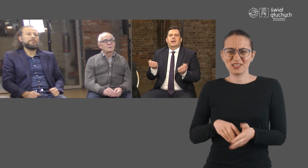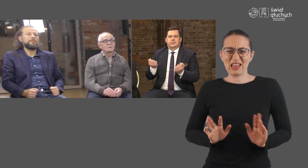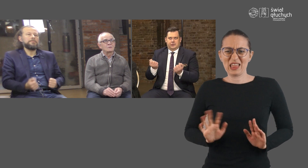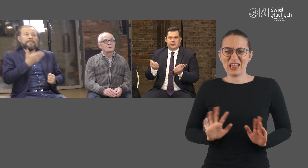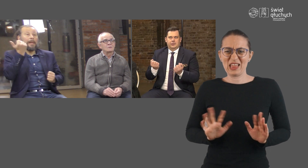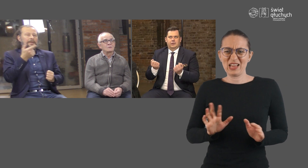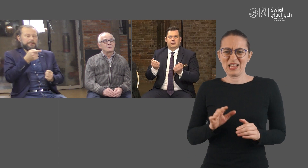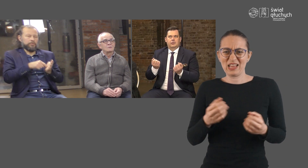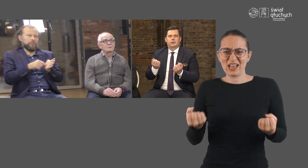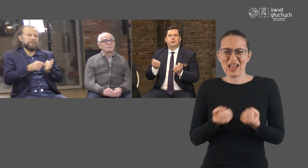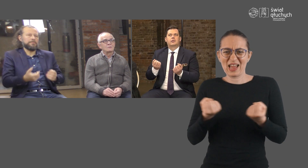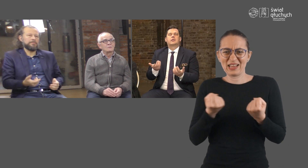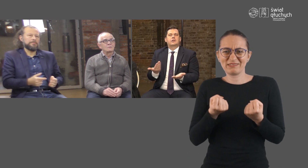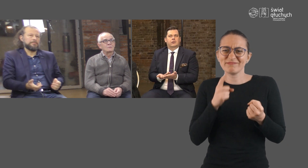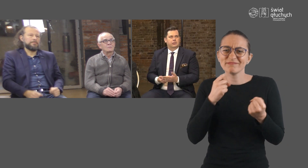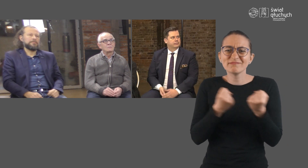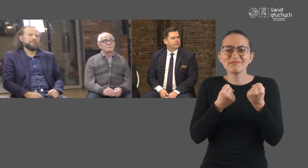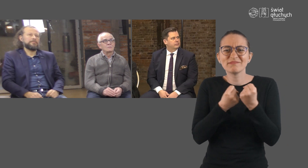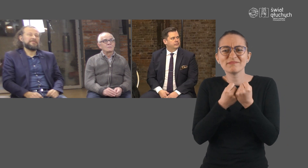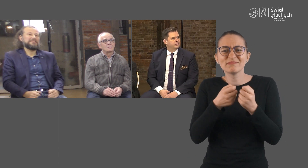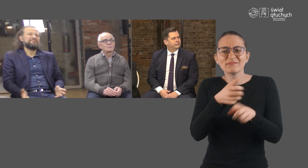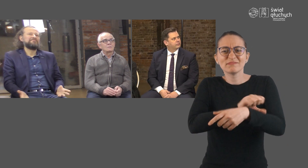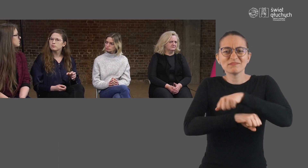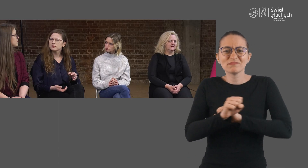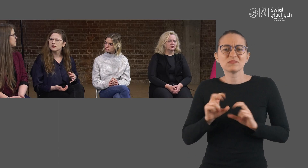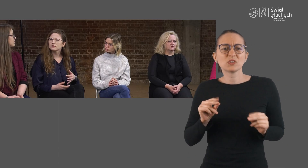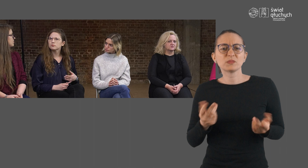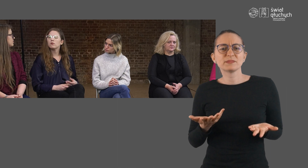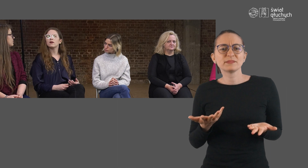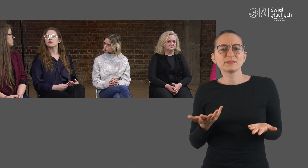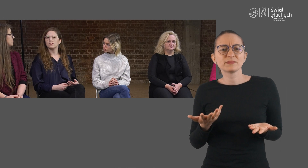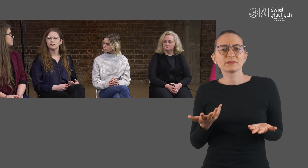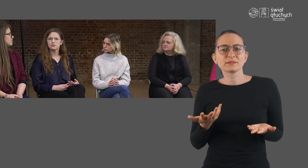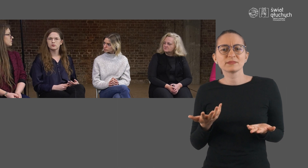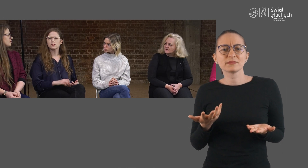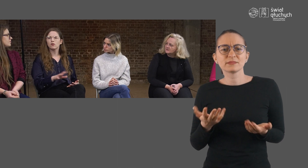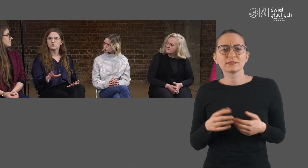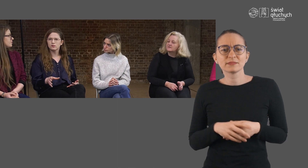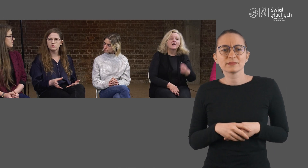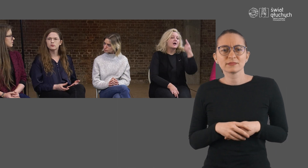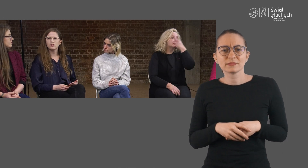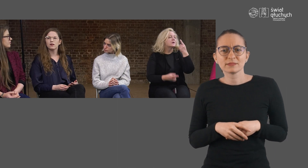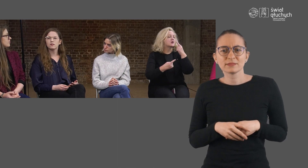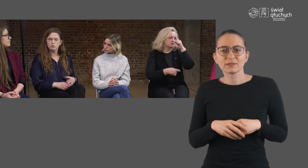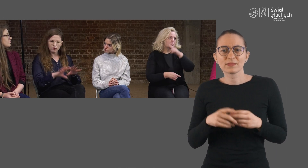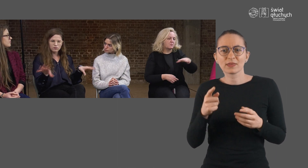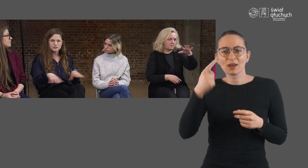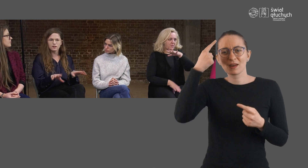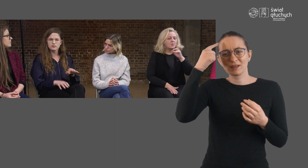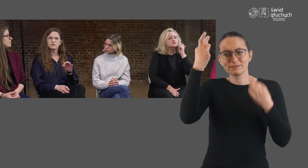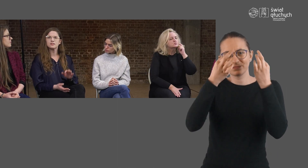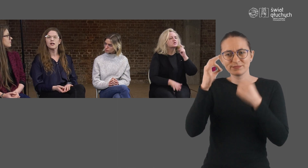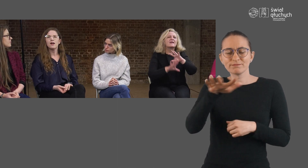Nie staramy się, nie? Tak, nie ma tego starania. Przez społeczność słyszącą tutaj, nie mówię